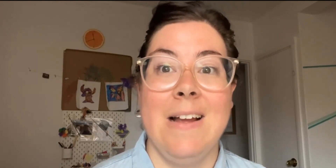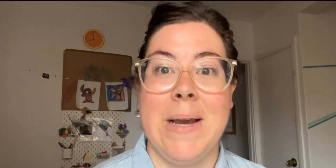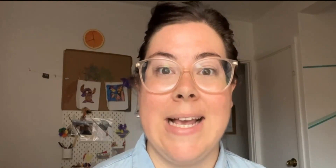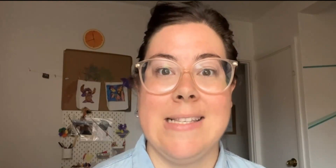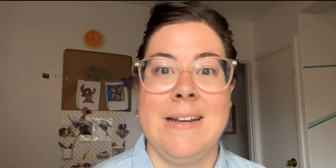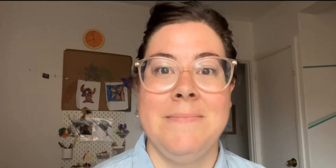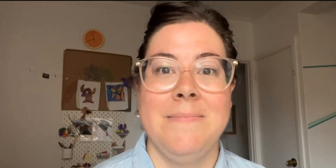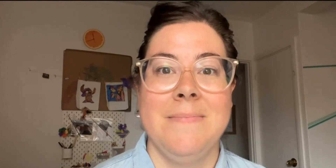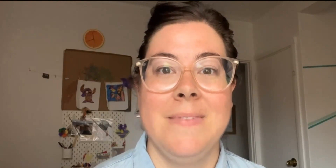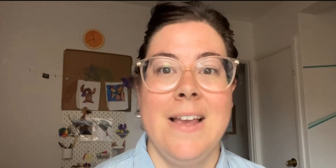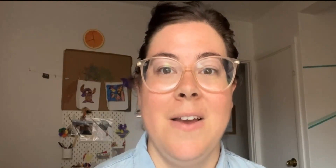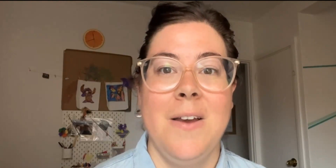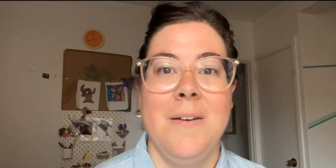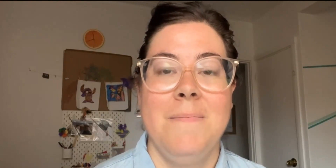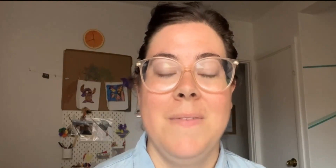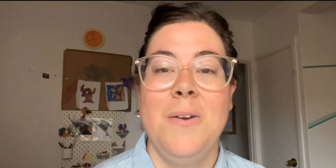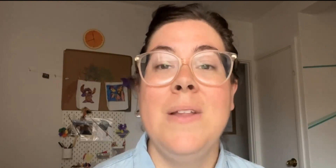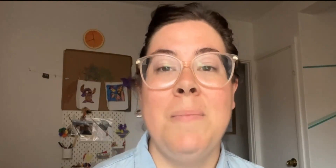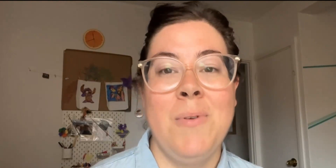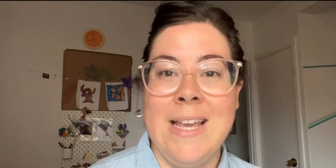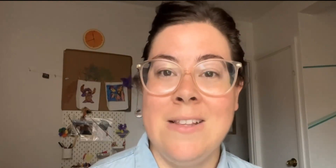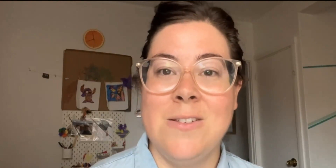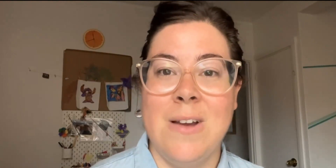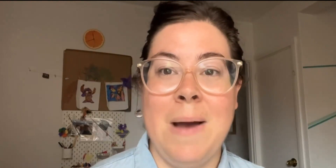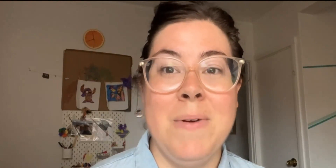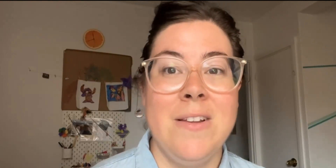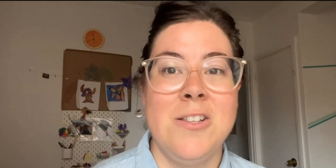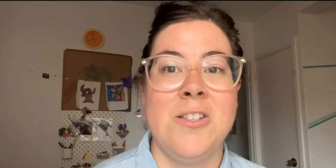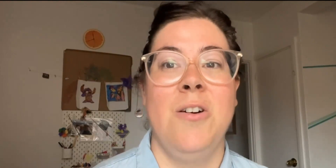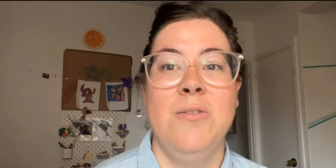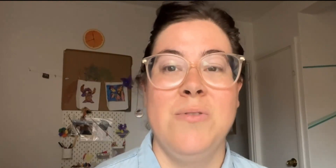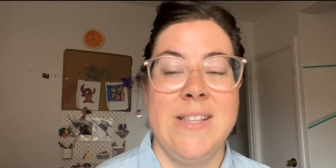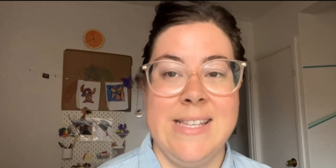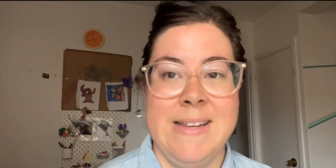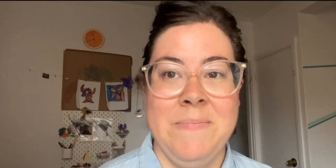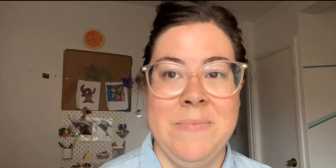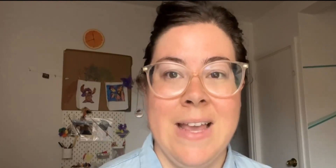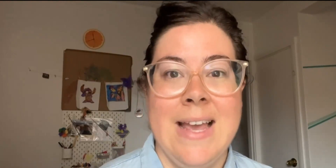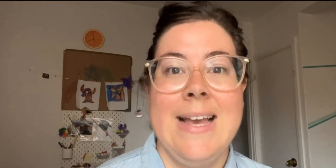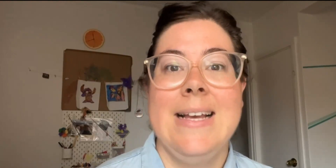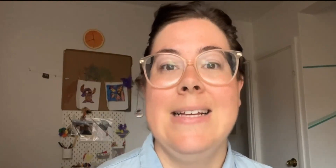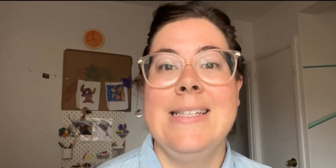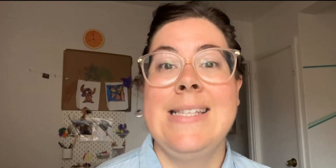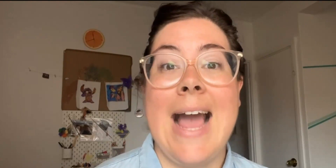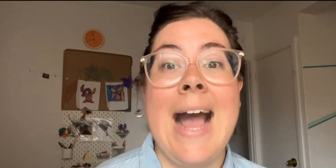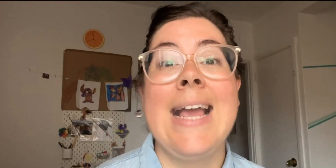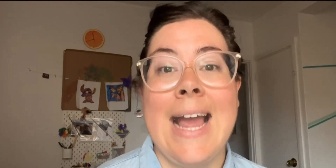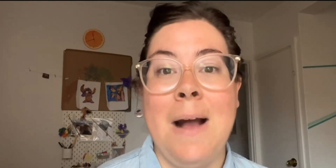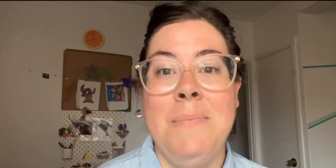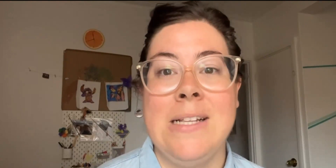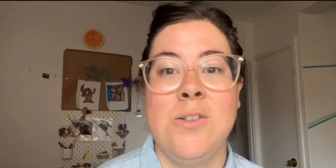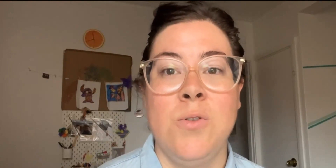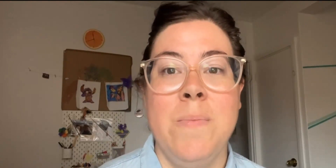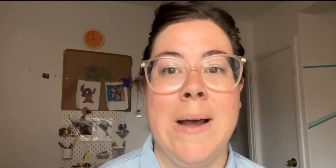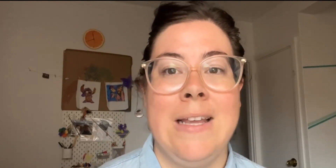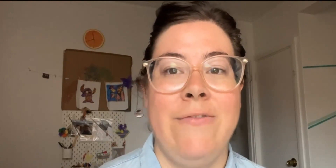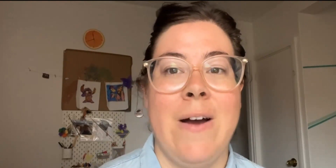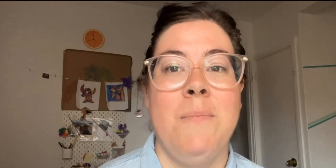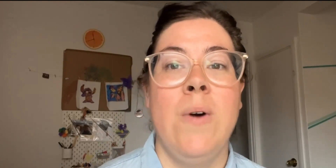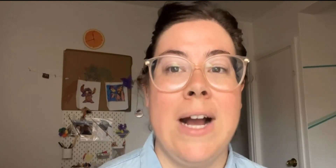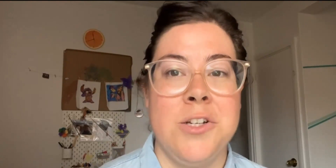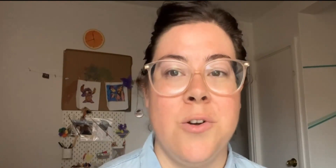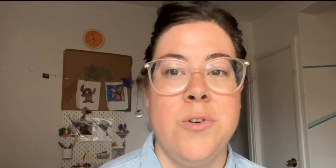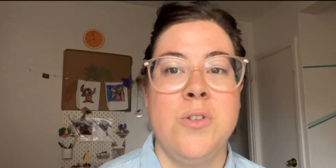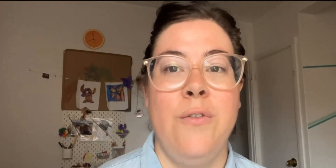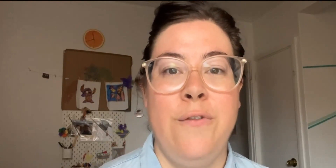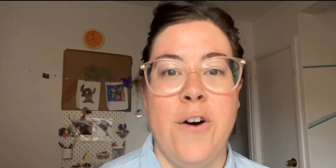qu'elles créent dans le magasin. Une employée du Abundance Store nous a dit « C'est agréable d'être soutenue par des